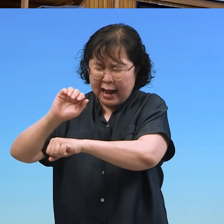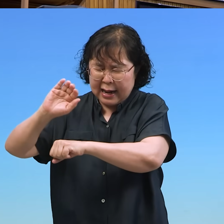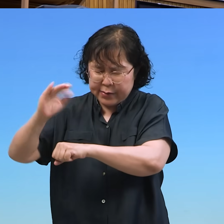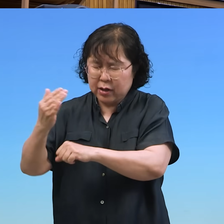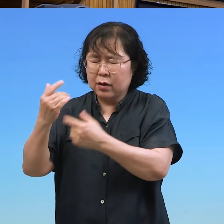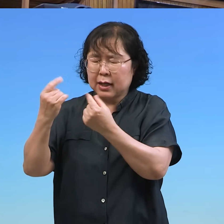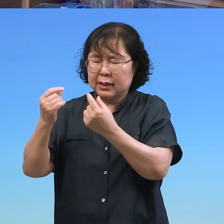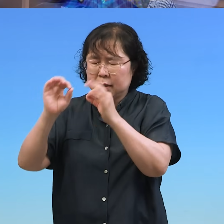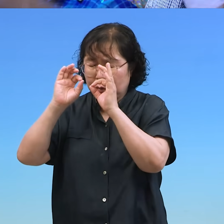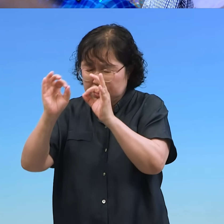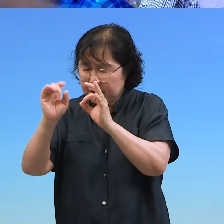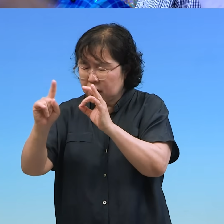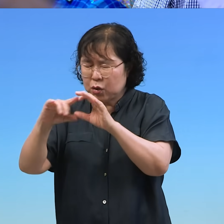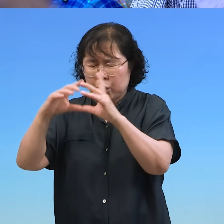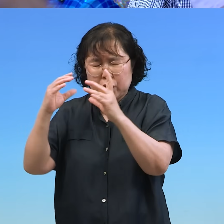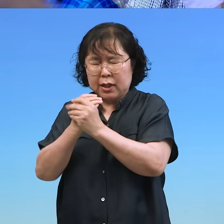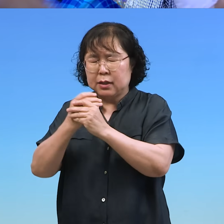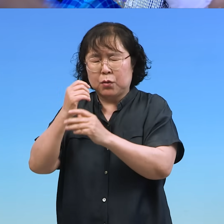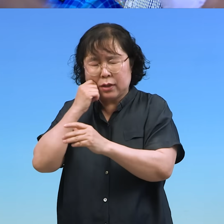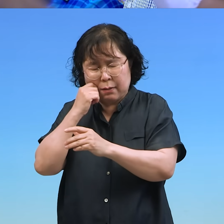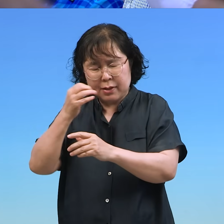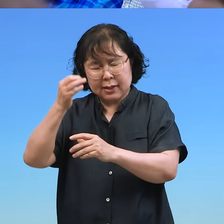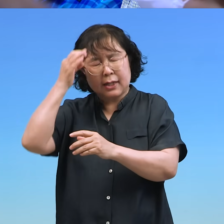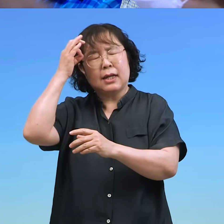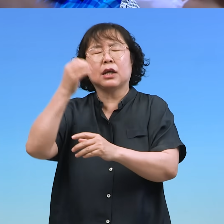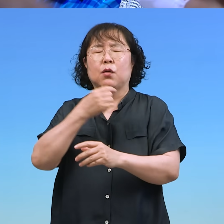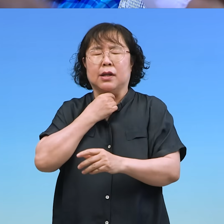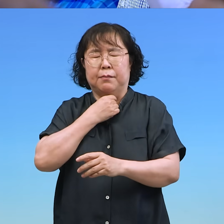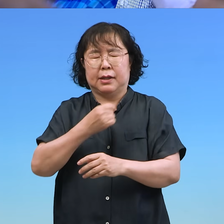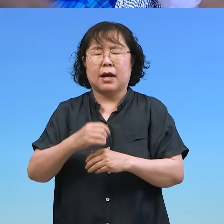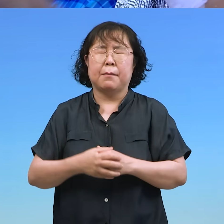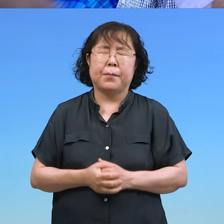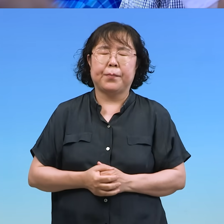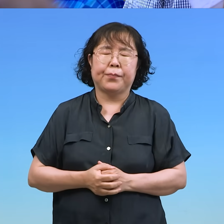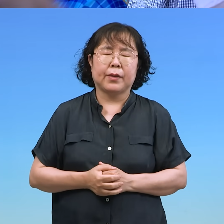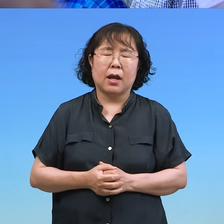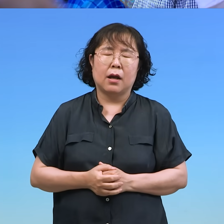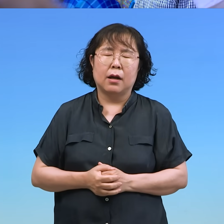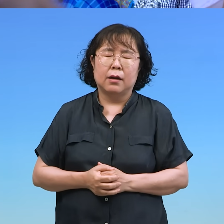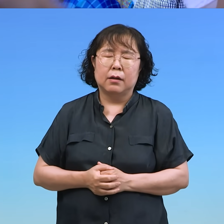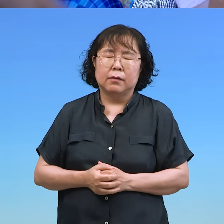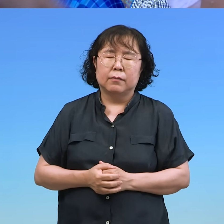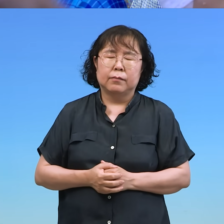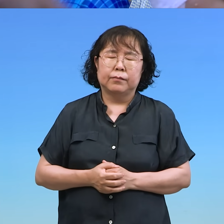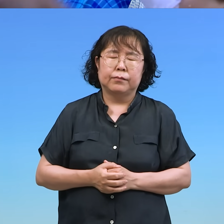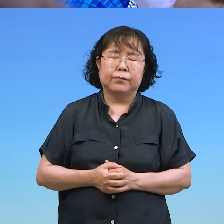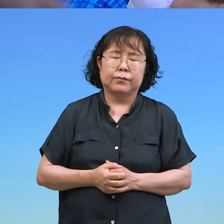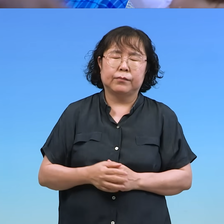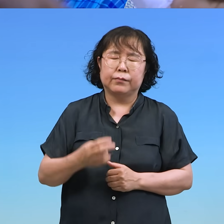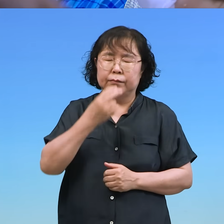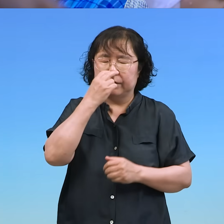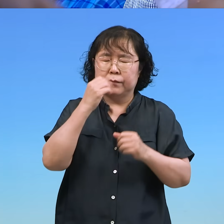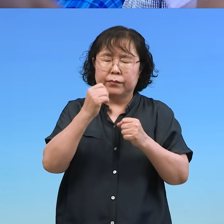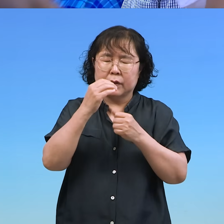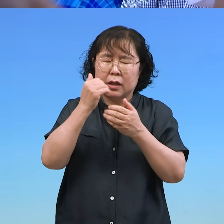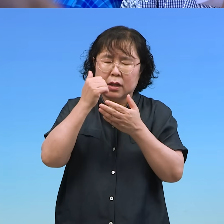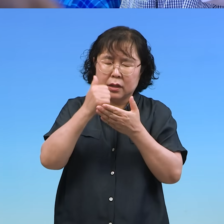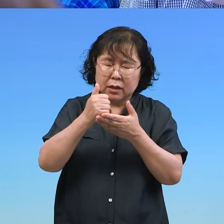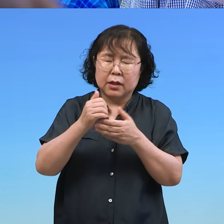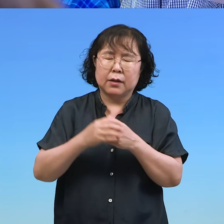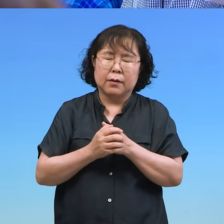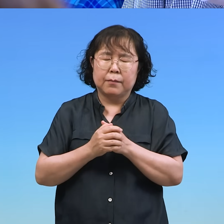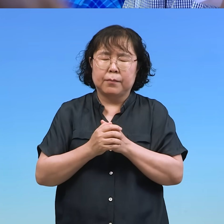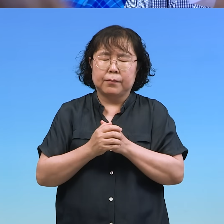형성이 아님을 깨달아 알기를 원합니다. 하나님 아버지, 살아계신 하나님,